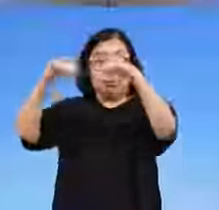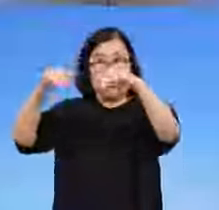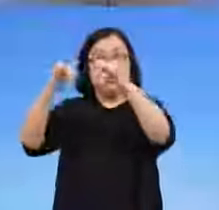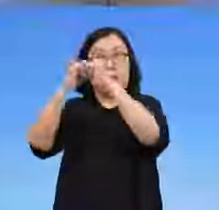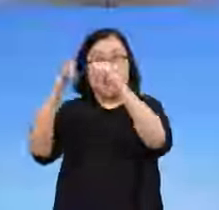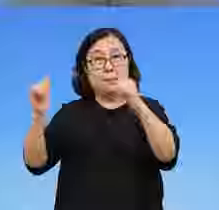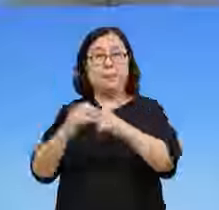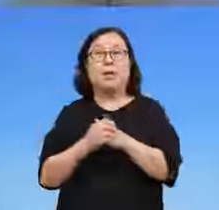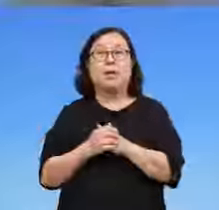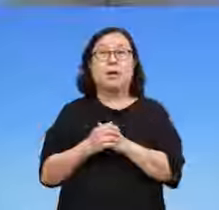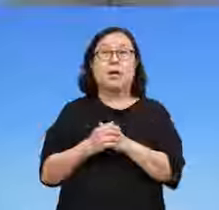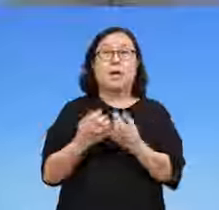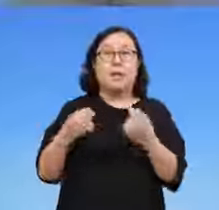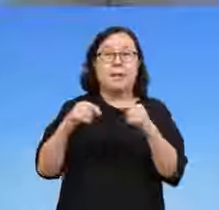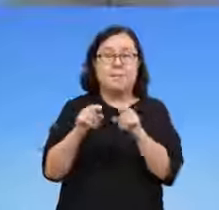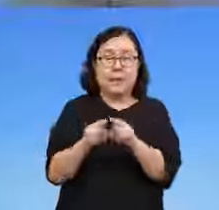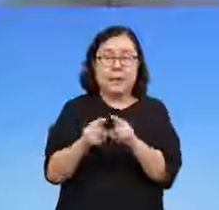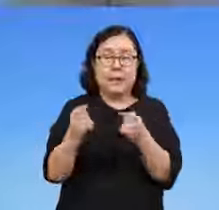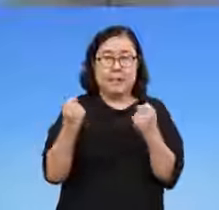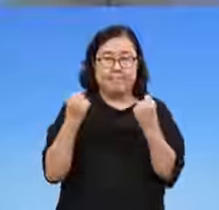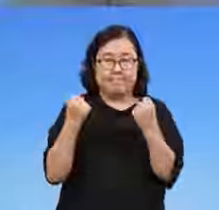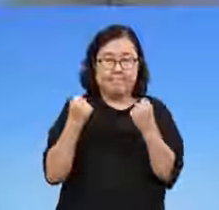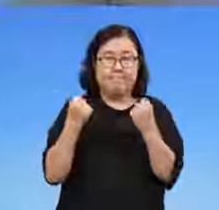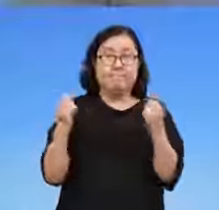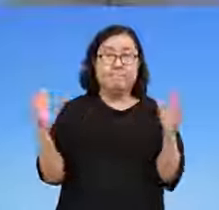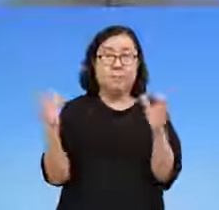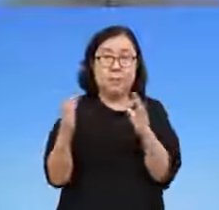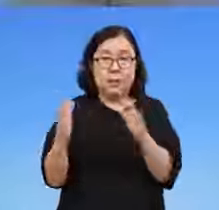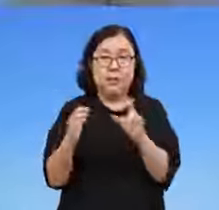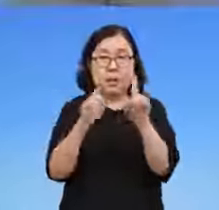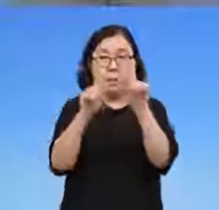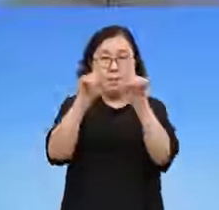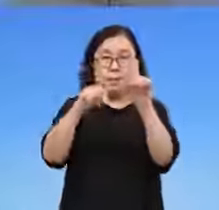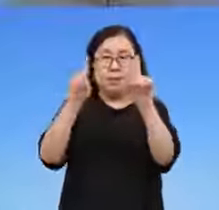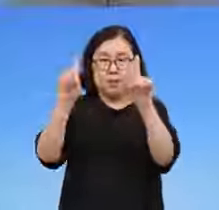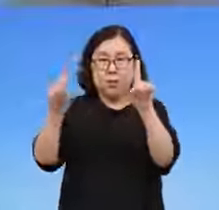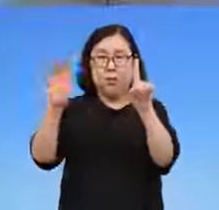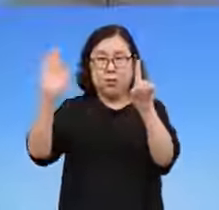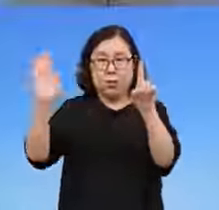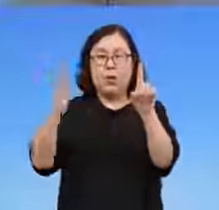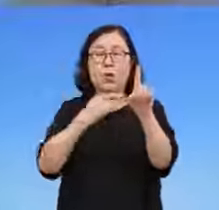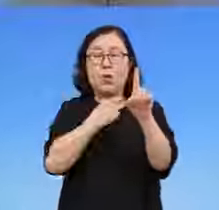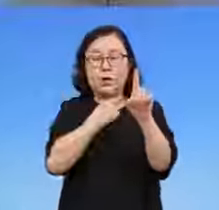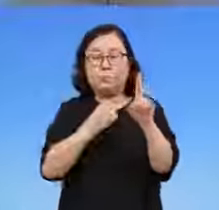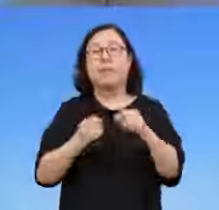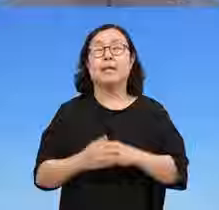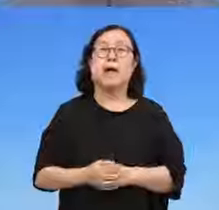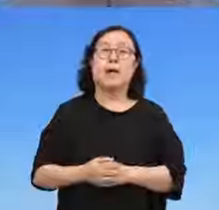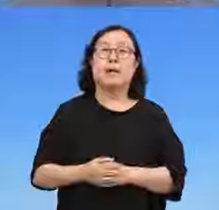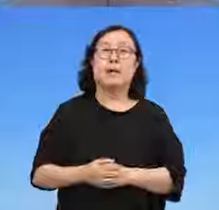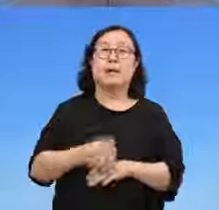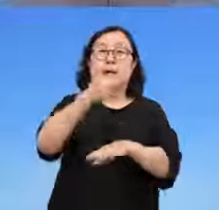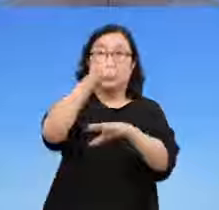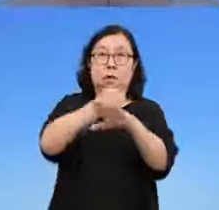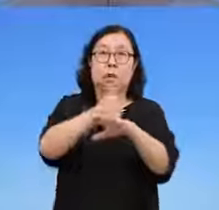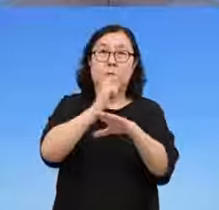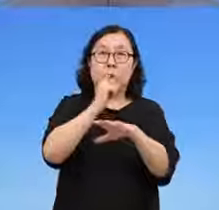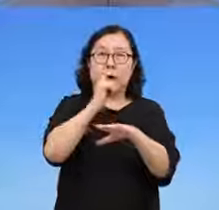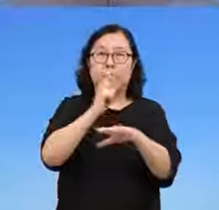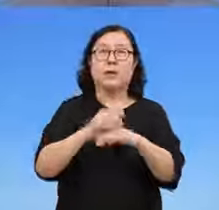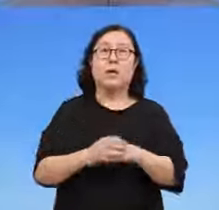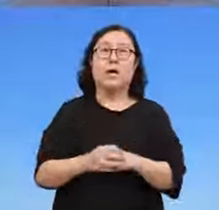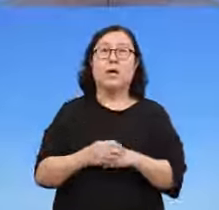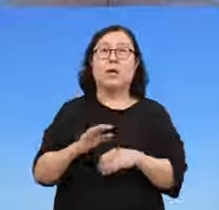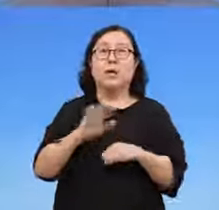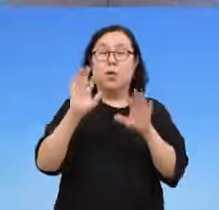자들이에요. 함께 힘을 모아서 1-1이 아니라 1+1이 될 수 있도록. 결론을 이렇게